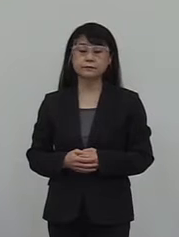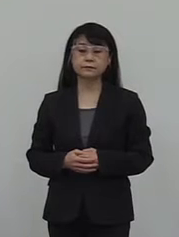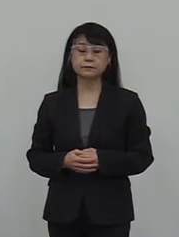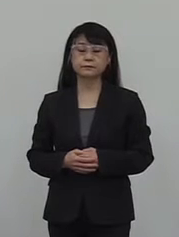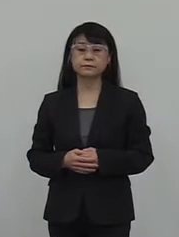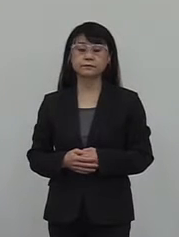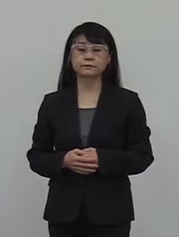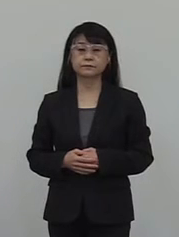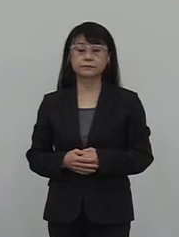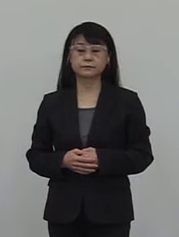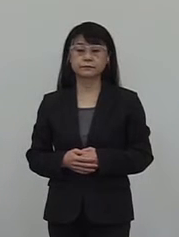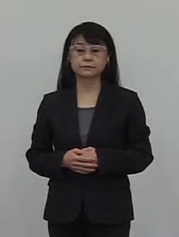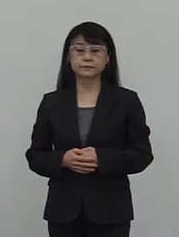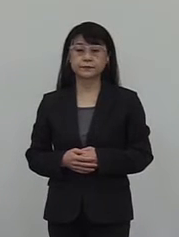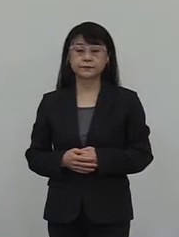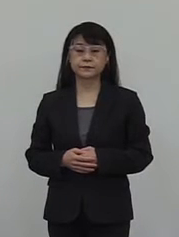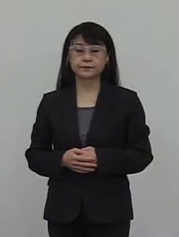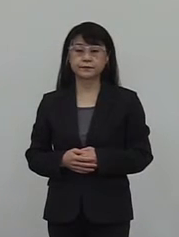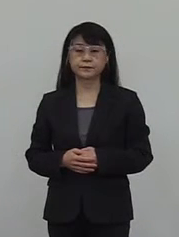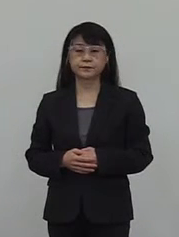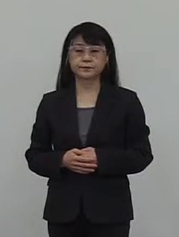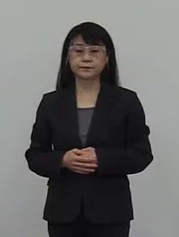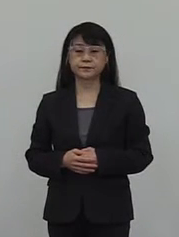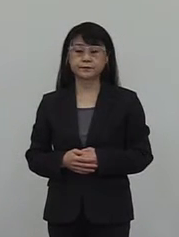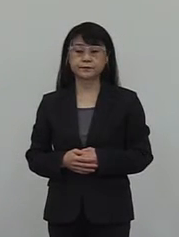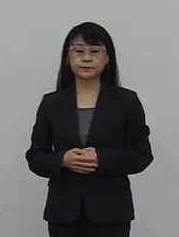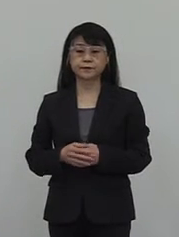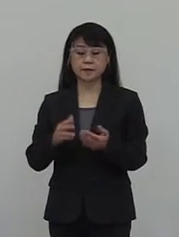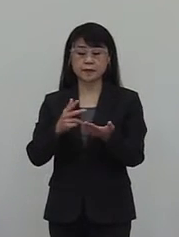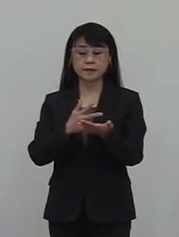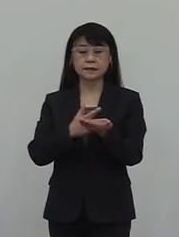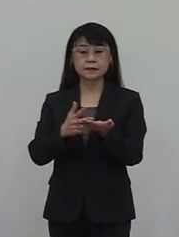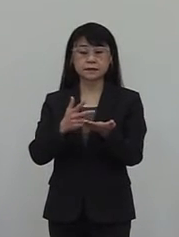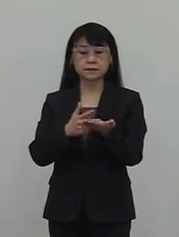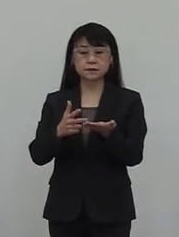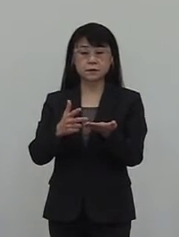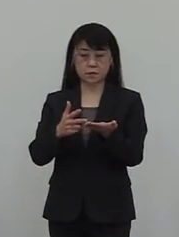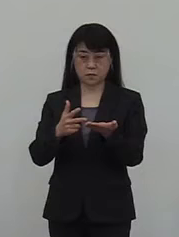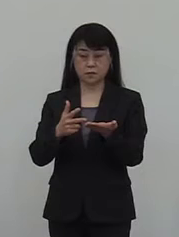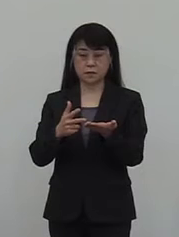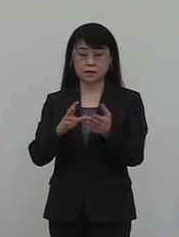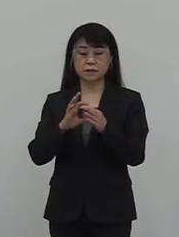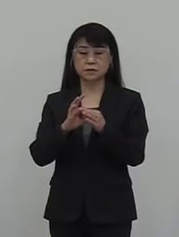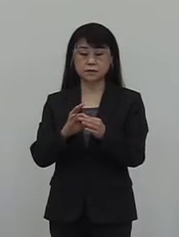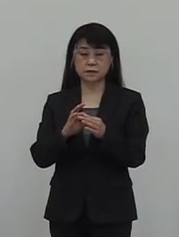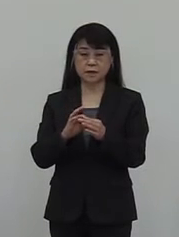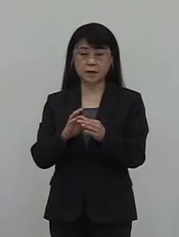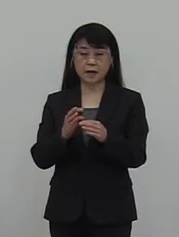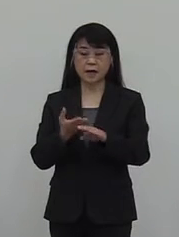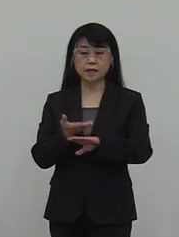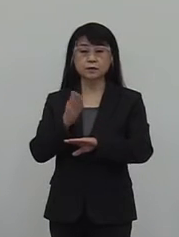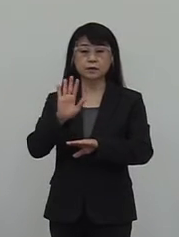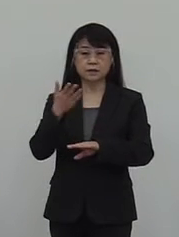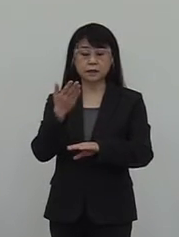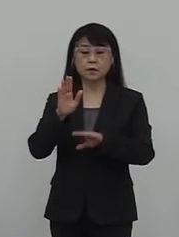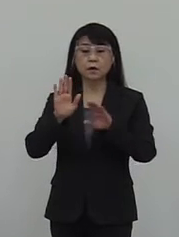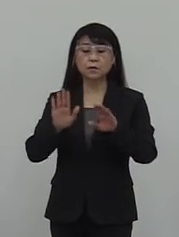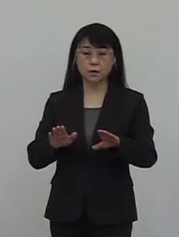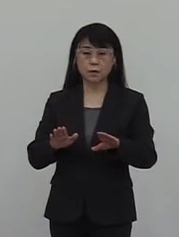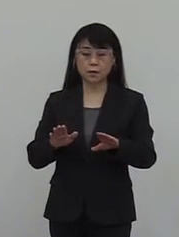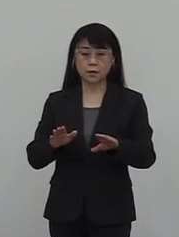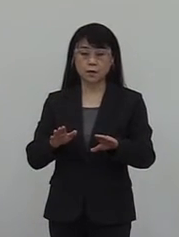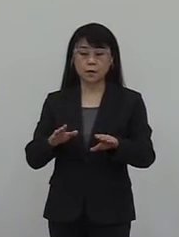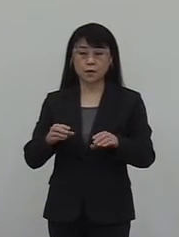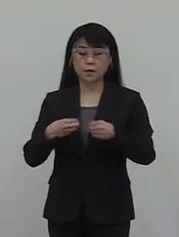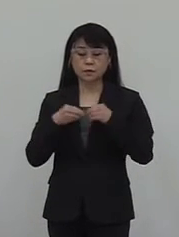いたします。発表資料につきましては、以上でございますが、本日、私の方からクラスターを1